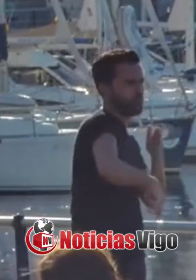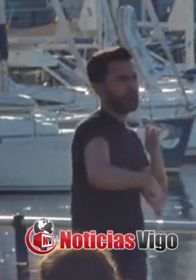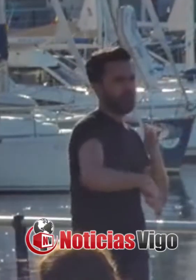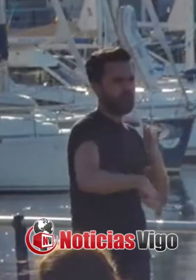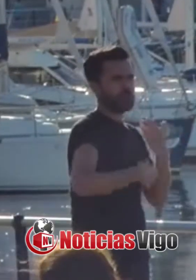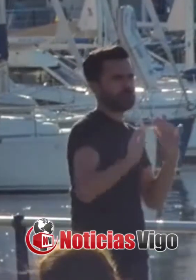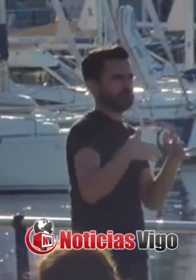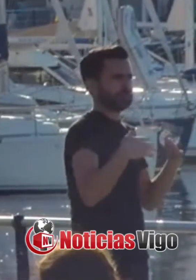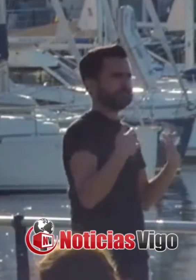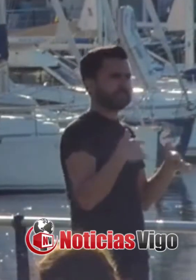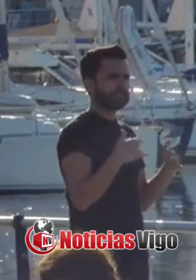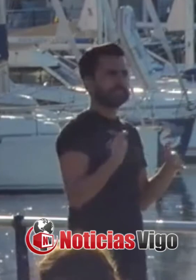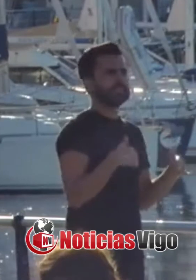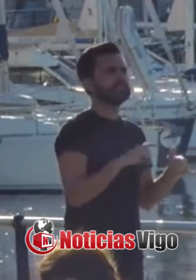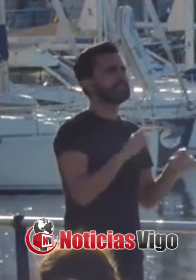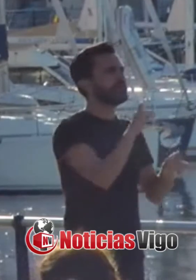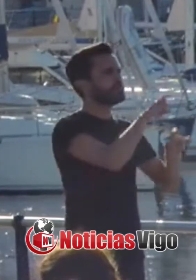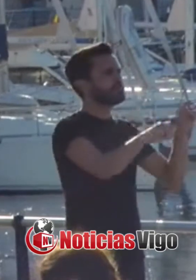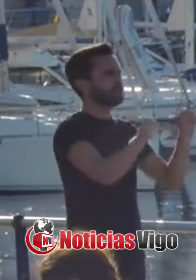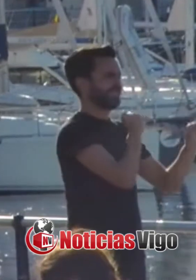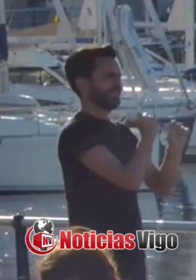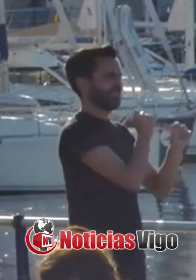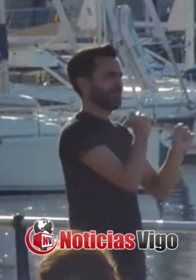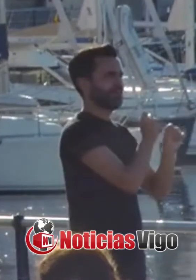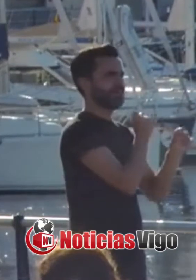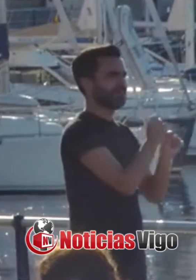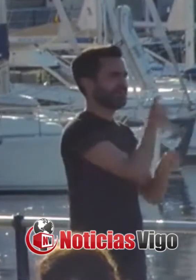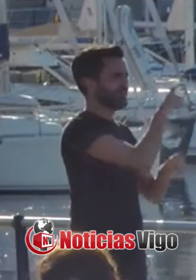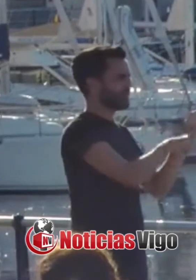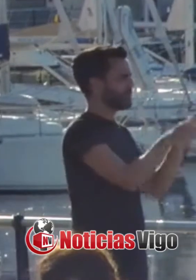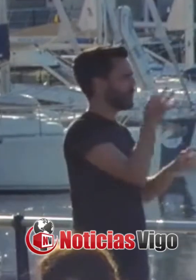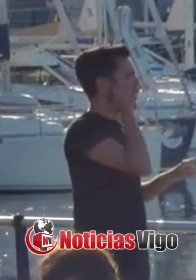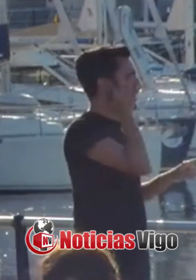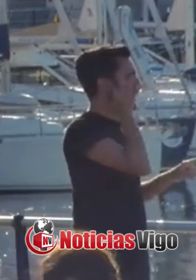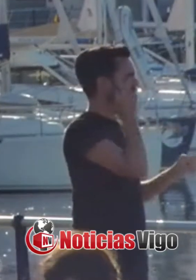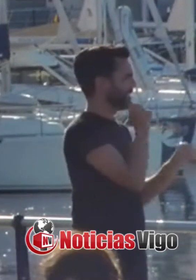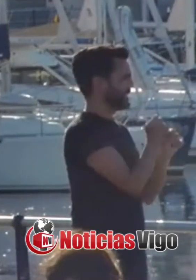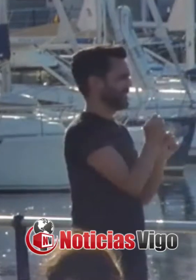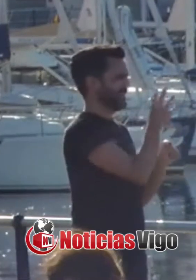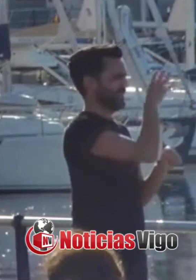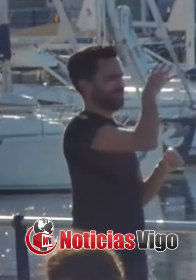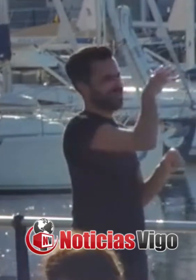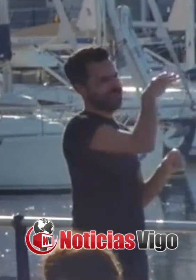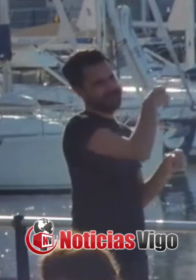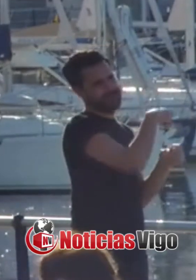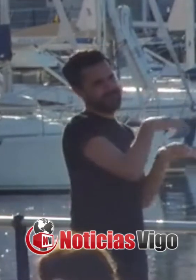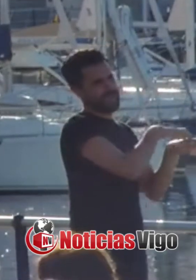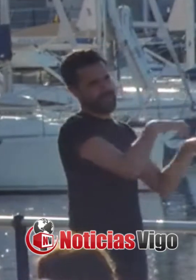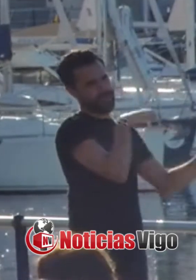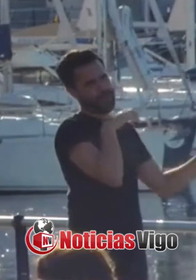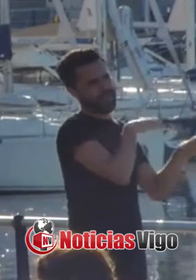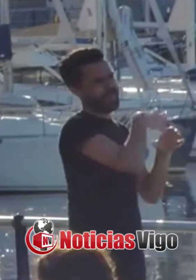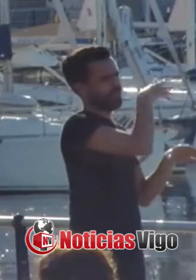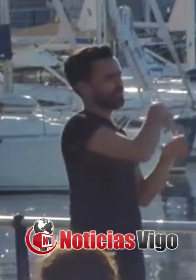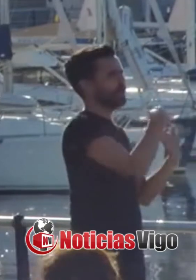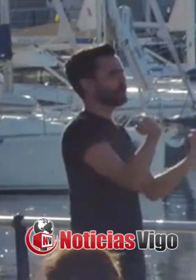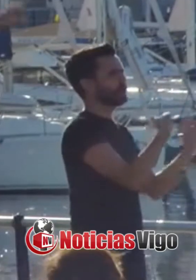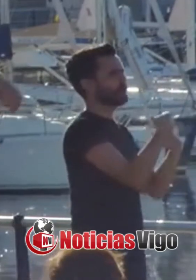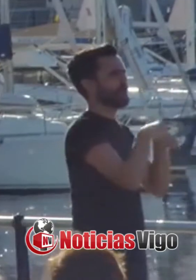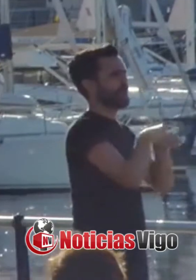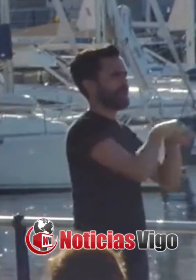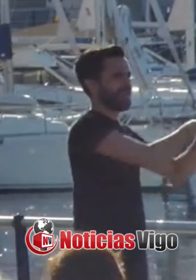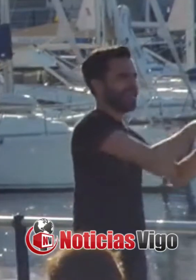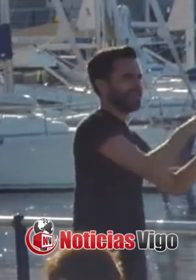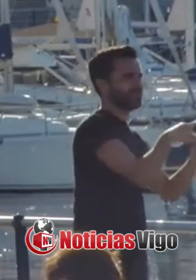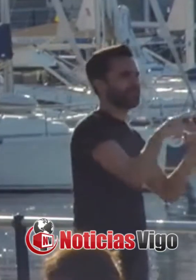Foron persoas traballadoras, desde as mulleres que están traballando mayoritariamente nos supermercados,